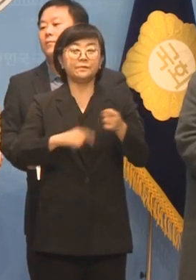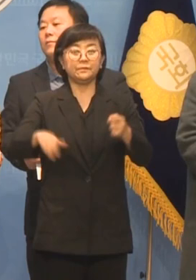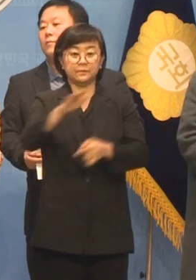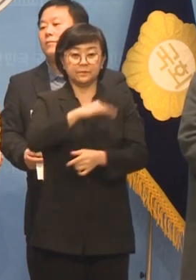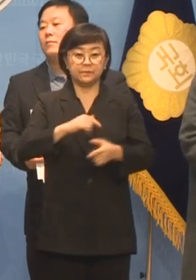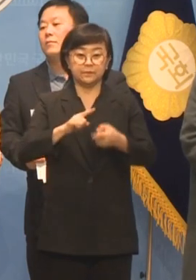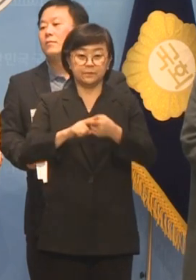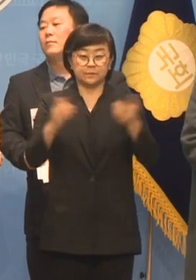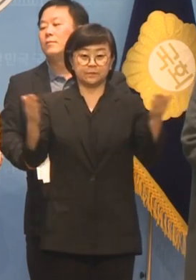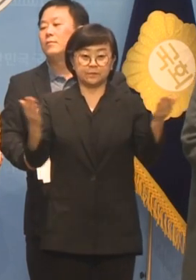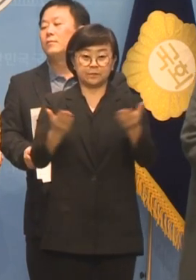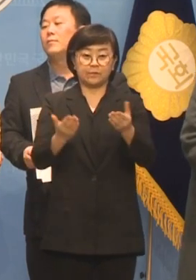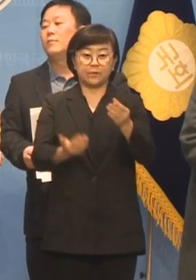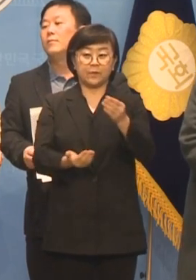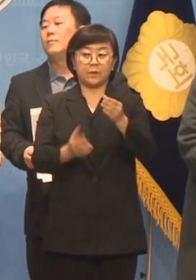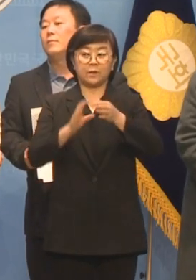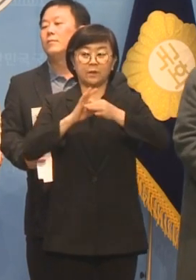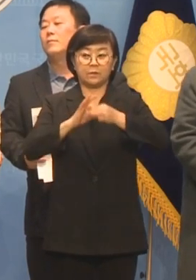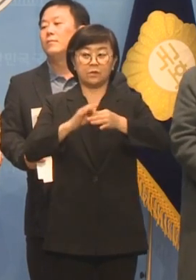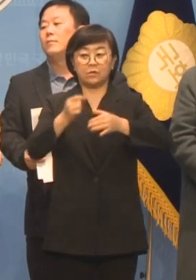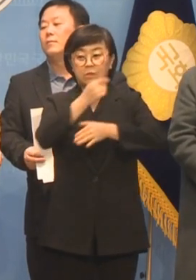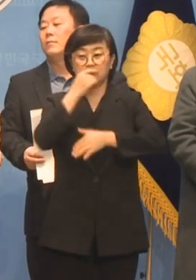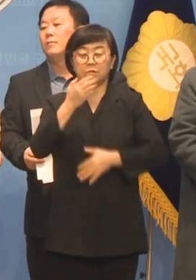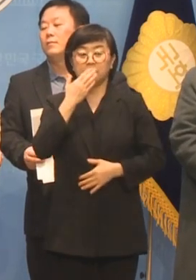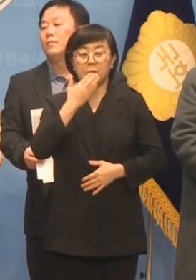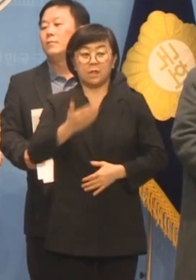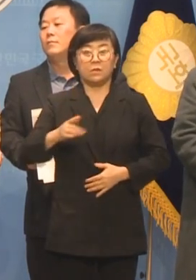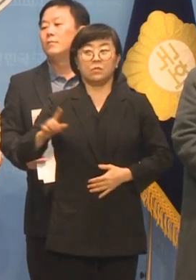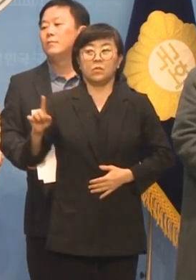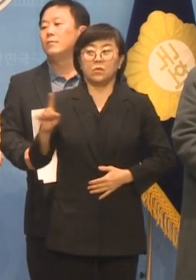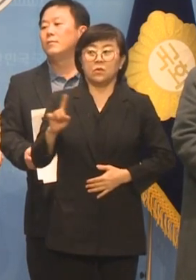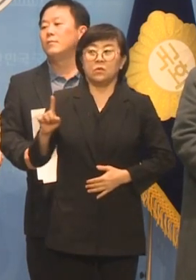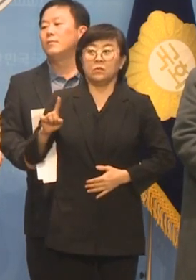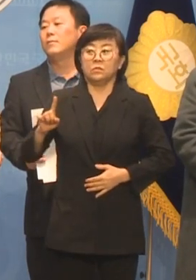우리가 이 사안을 통해서 확인할 수 있는 것은